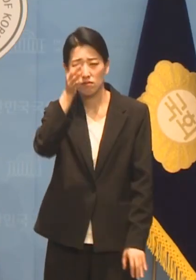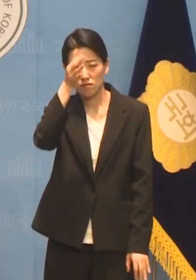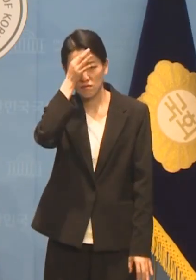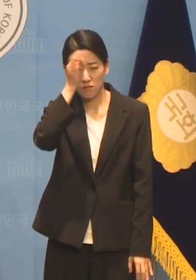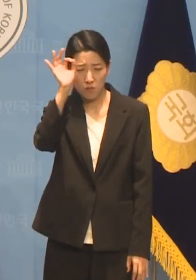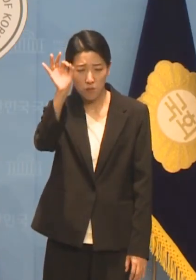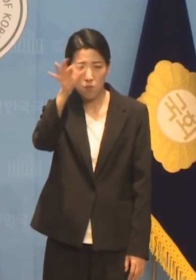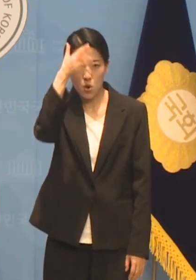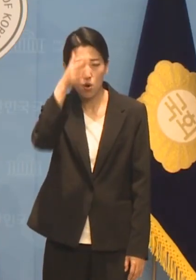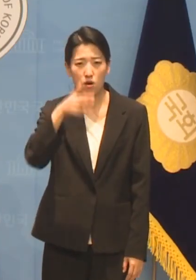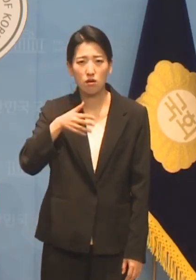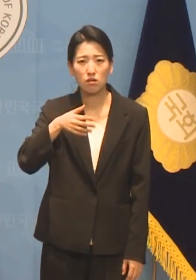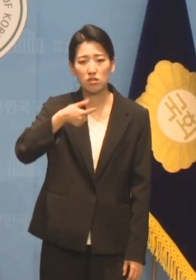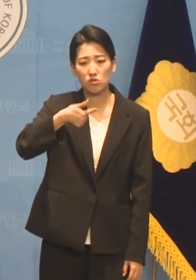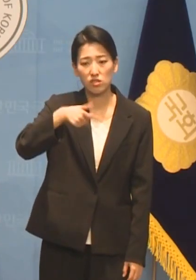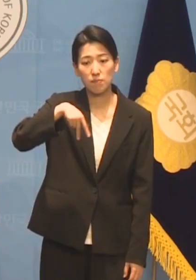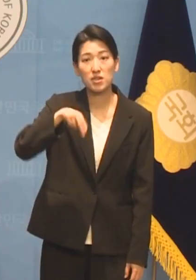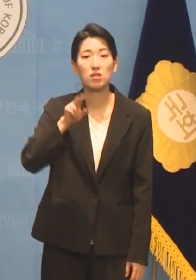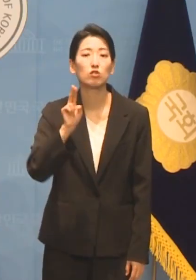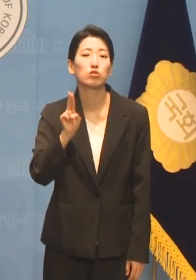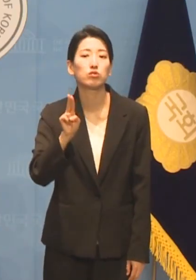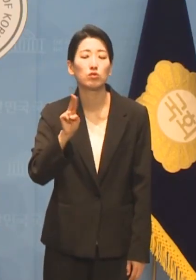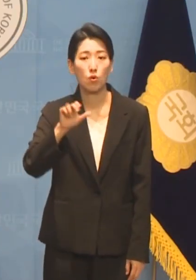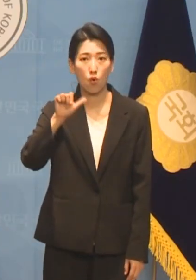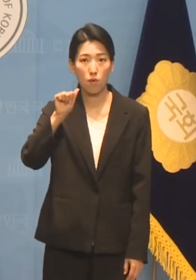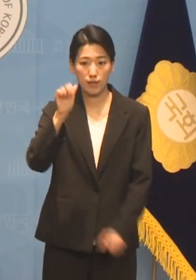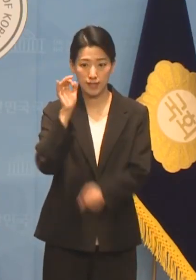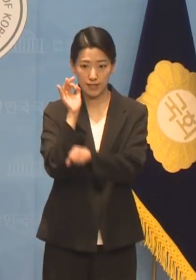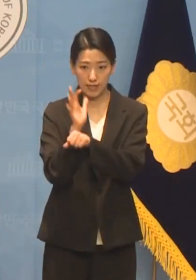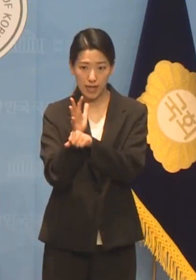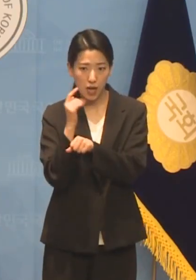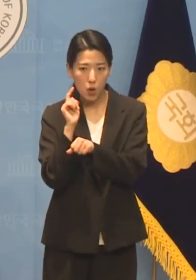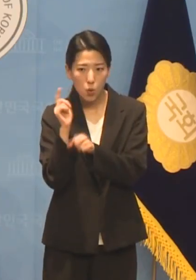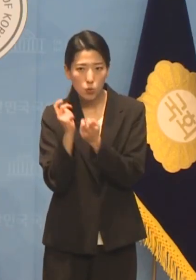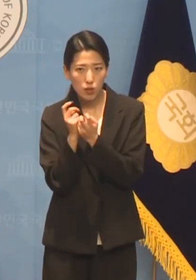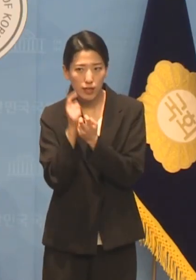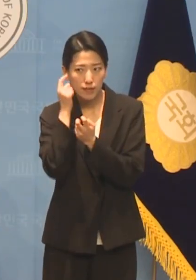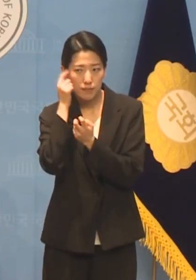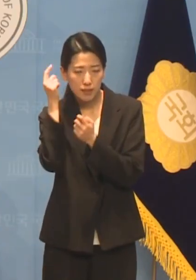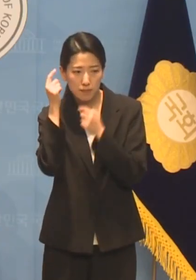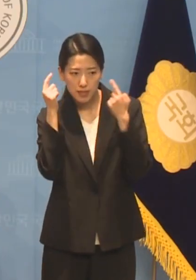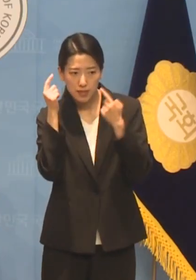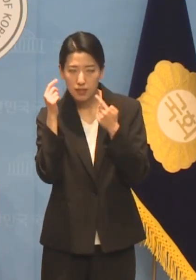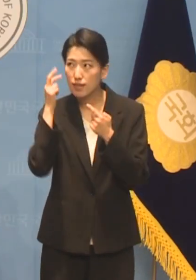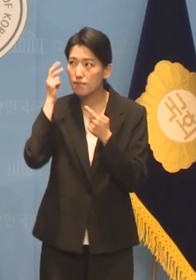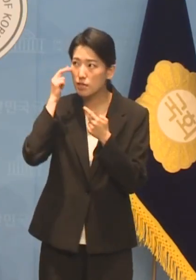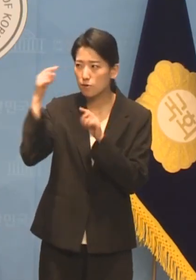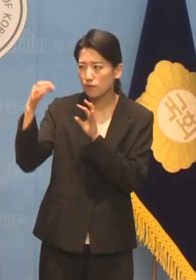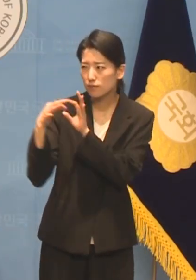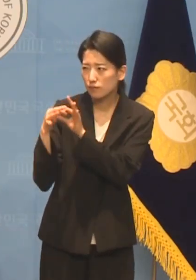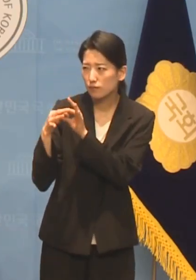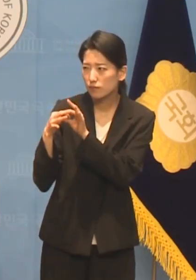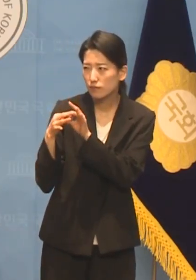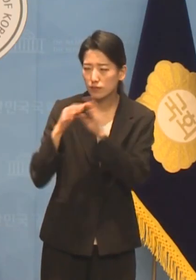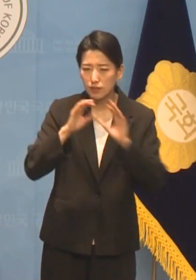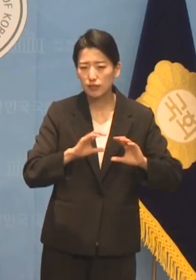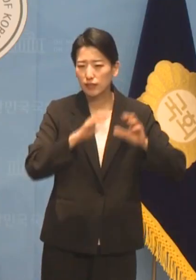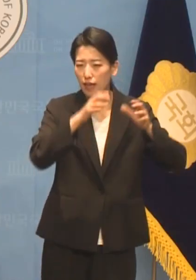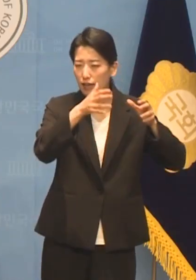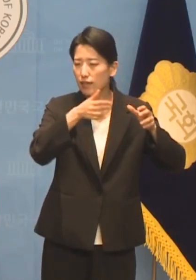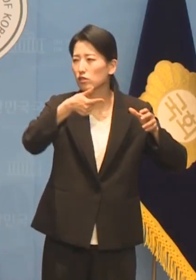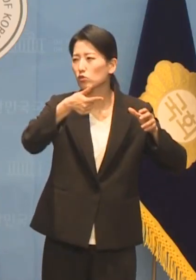GPU 5만 이상을 전략적으로 확보하겠습니다. 단단한 한미 동맹을 바탕으로 미국